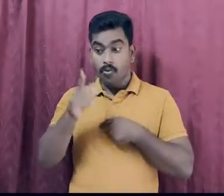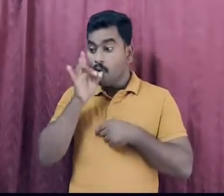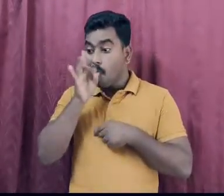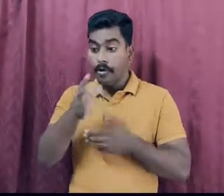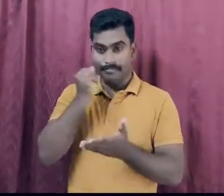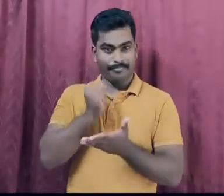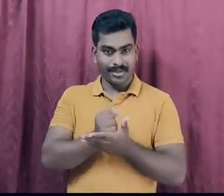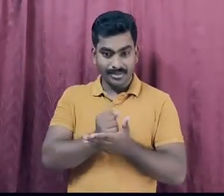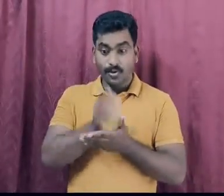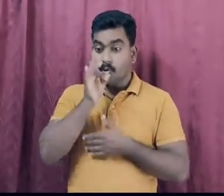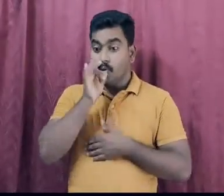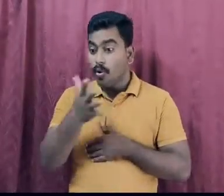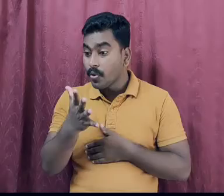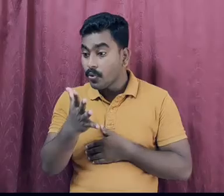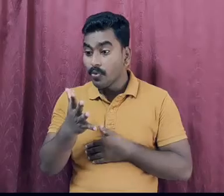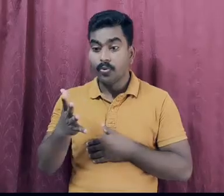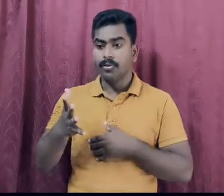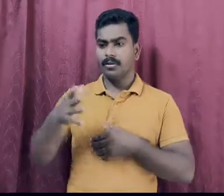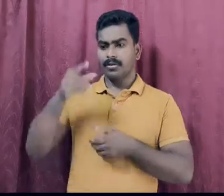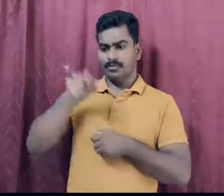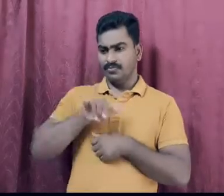മൃതദേഹങ്ങൾ തിരിച്ചയക്കുന്നു.